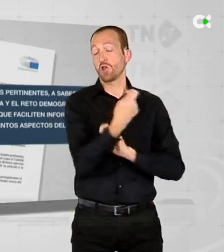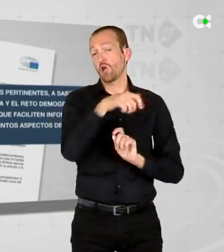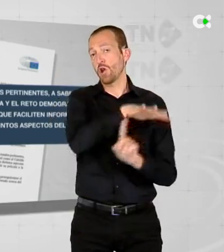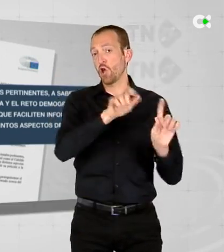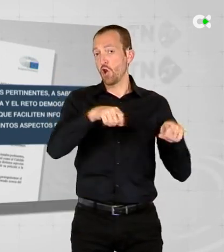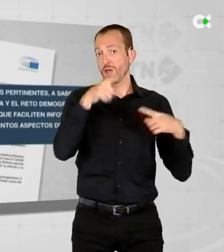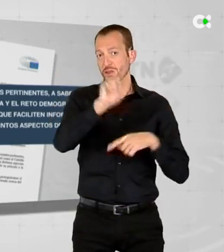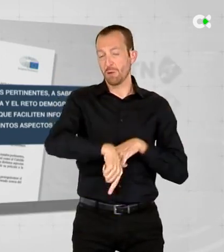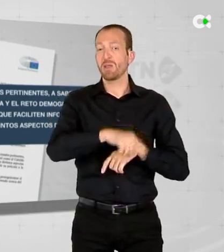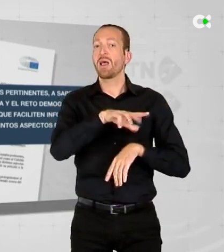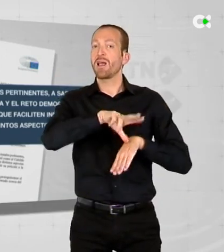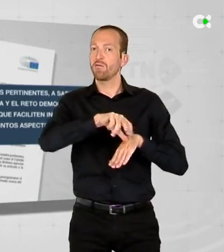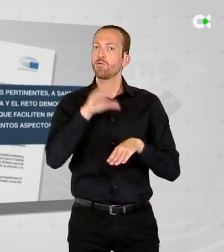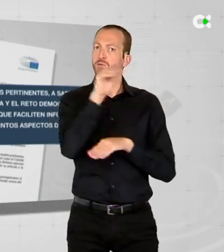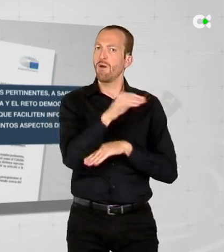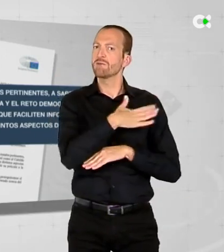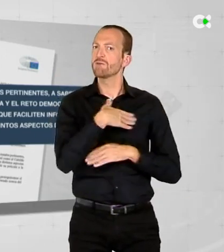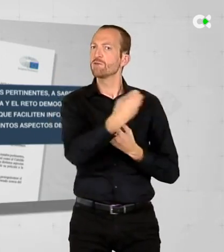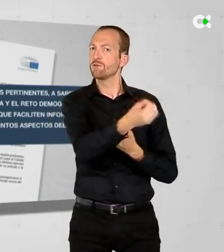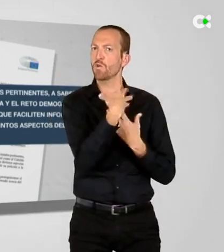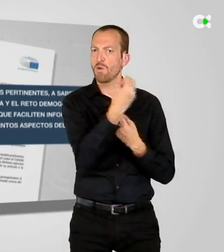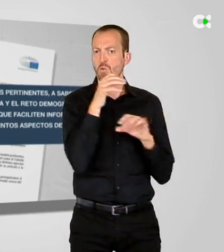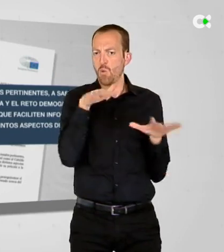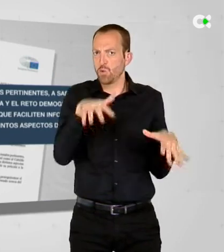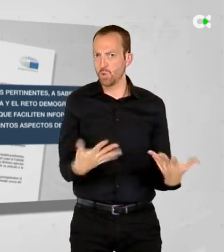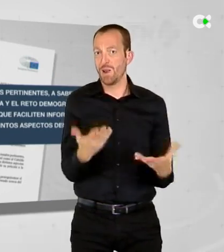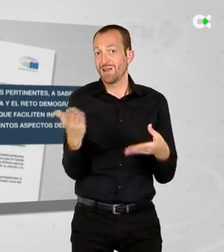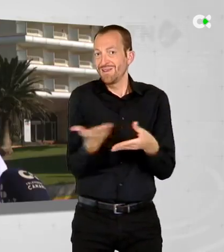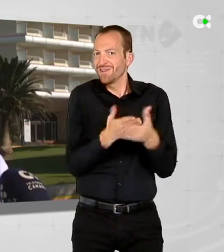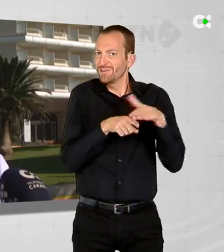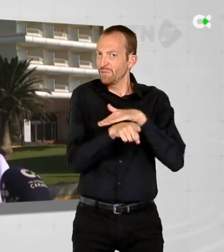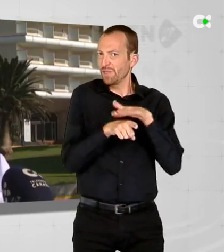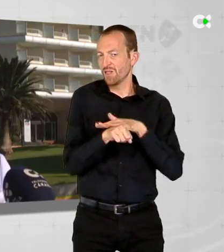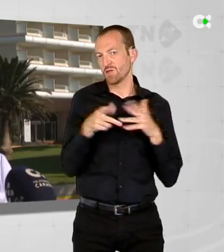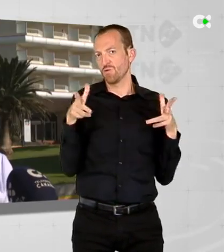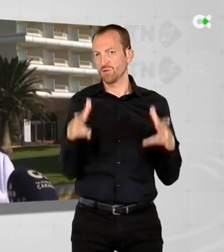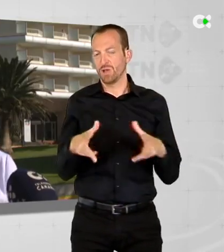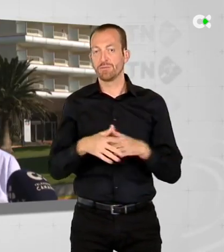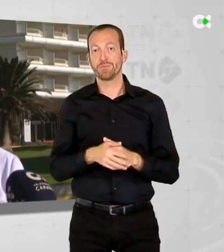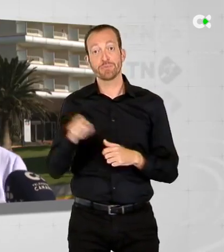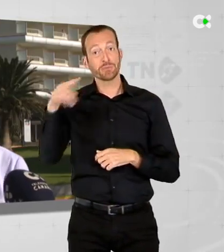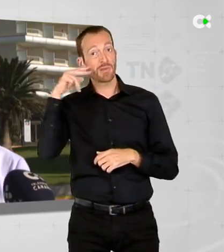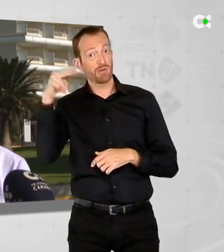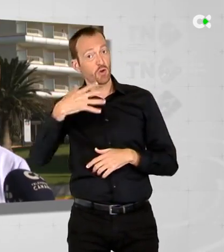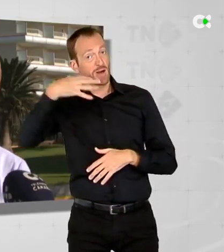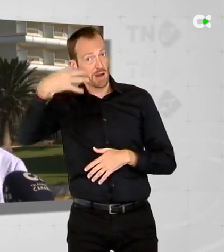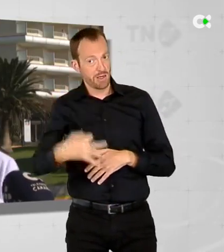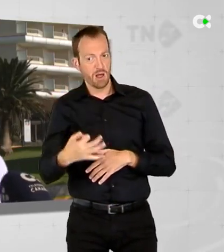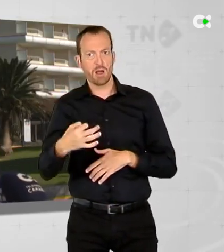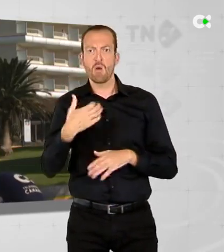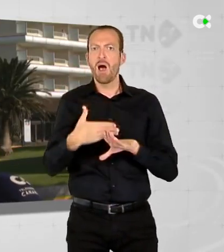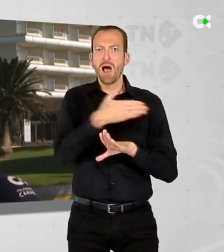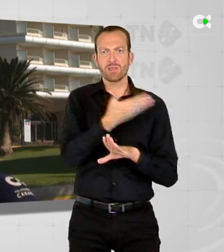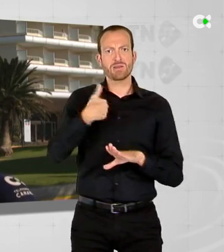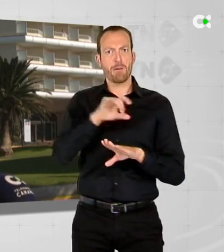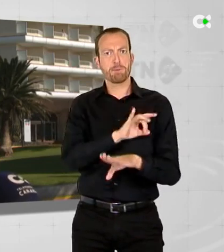Fuerteventura. Información adicional y actualizada sobre el expediente del hotel. Ellos han visto la realidad. Nosotros antes de ir allí habíamos mandado